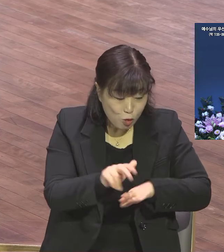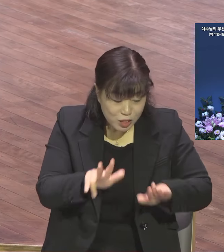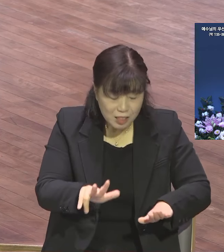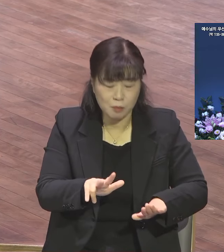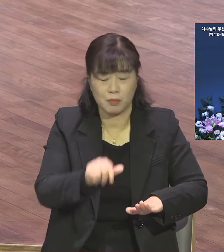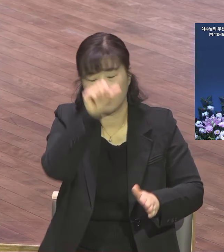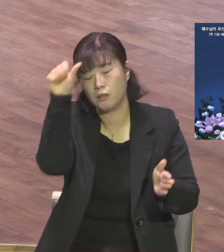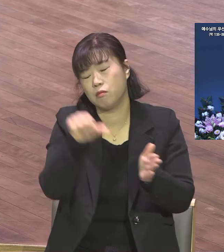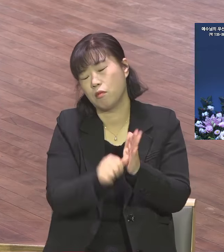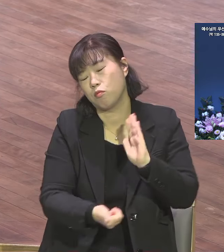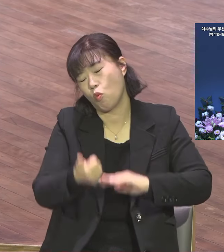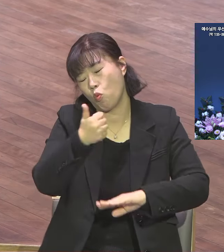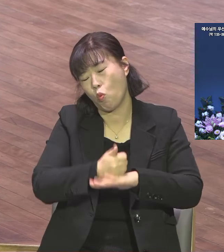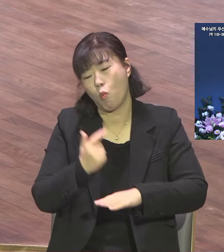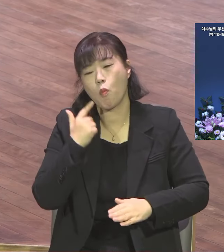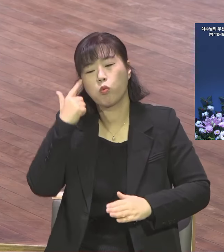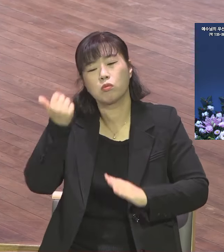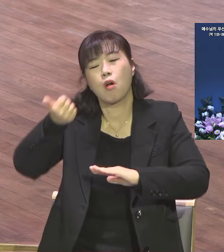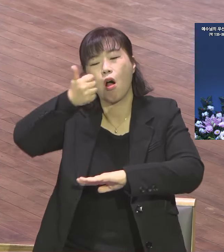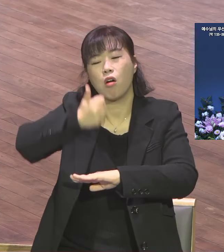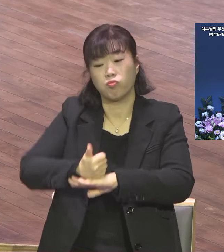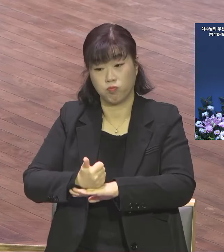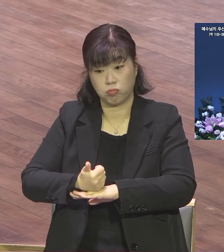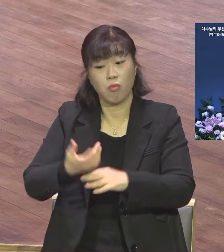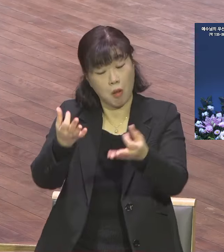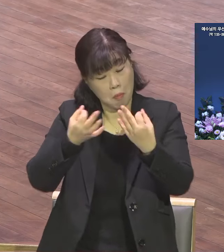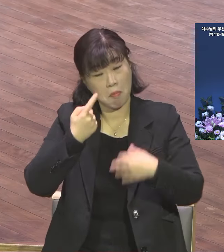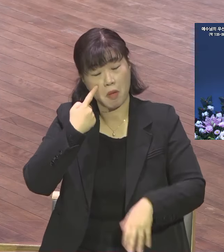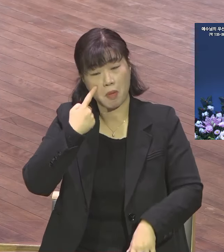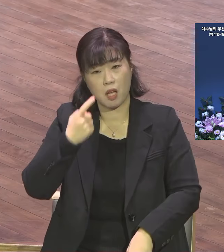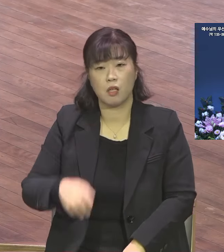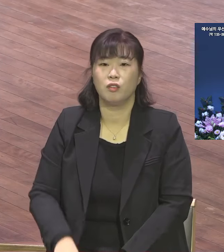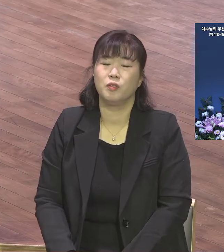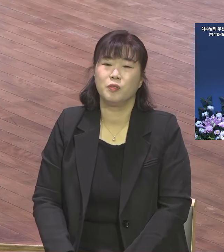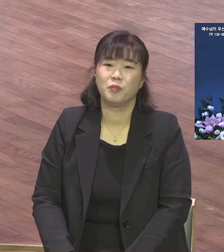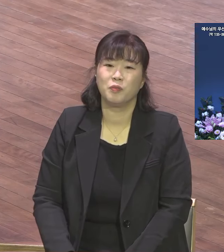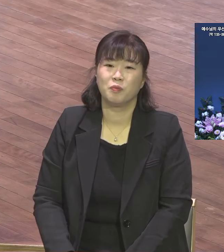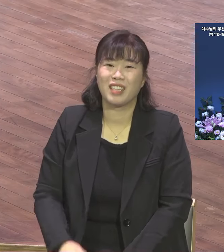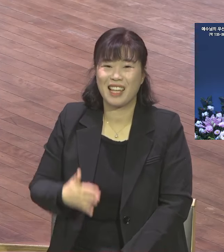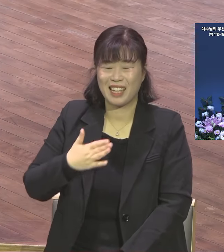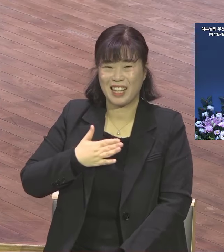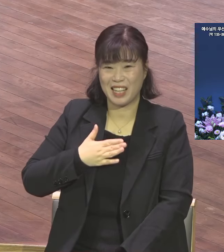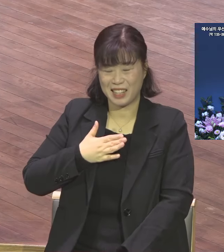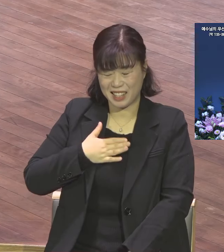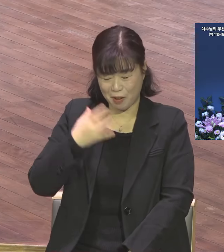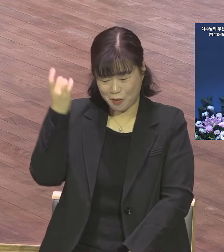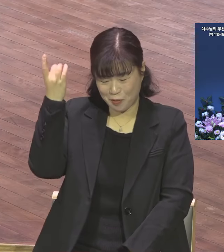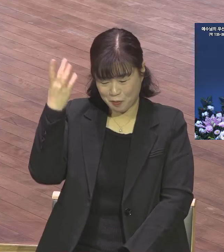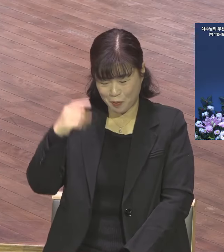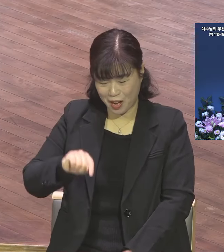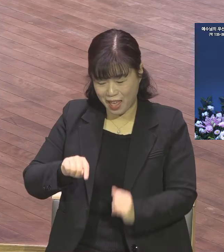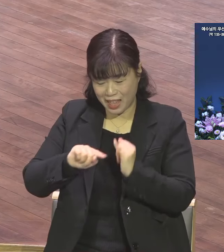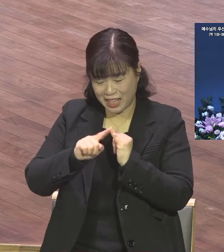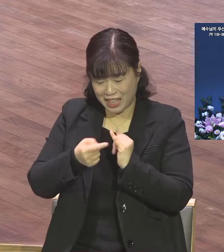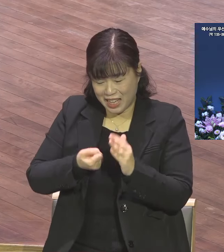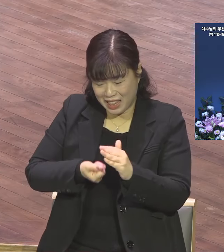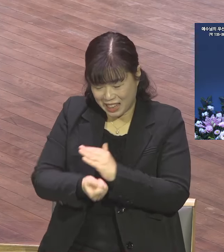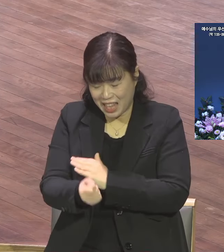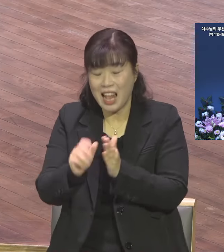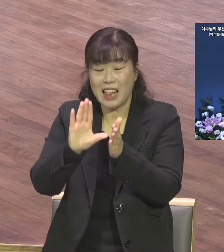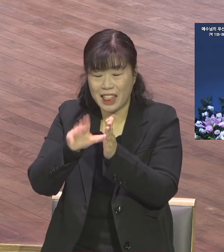사람들 하지 원래 못된 신앙들 안 합니다. 근데 이거를 하나님 억지로 부득불 할 수 없이